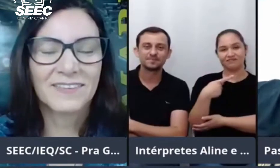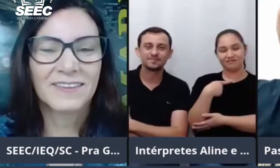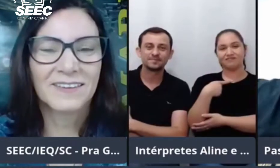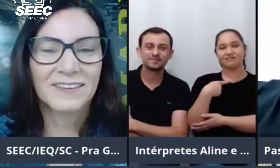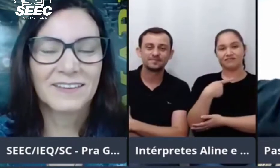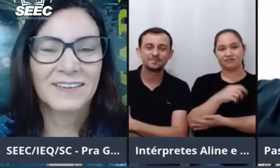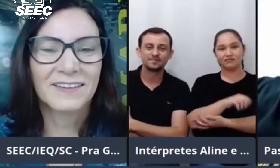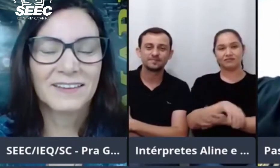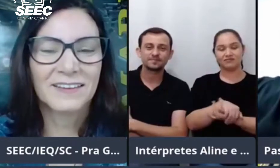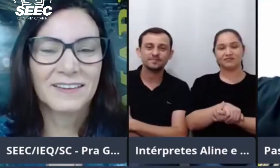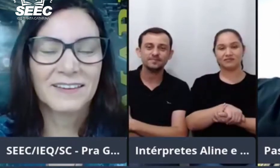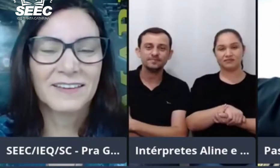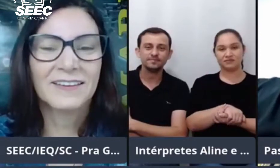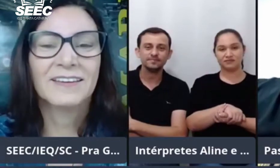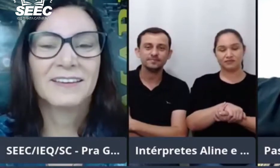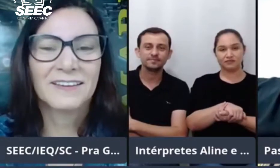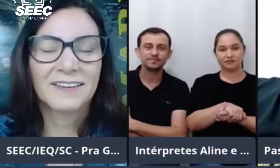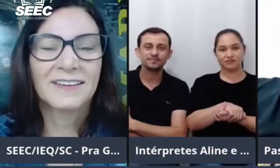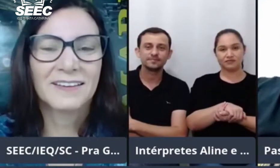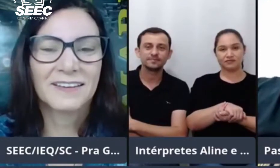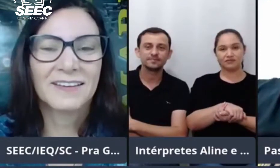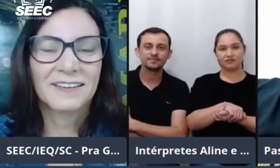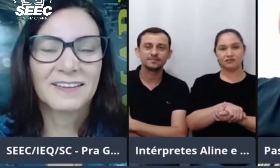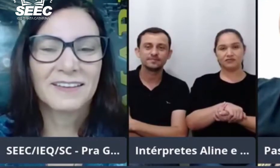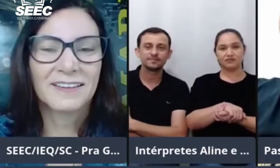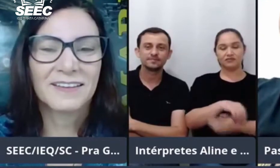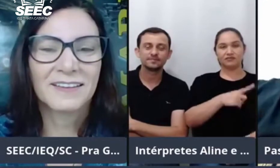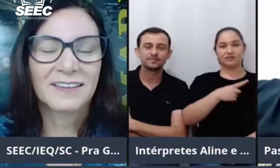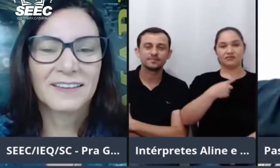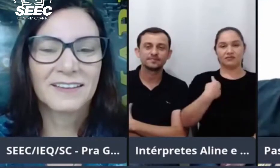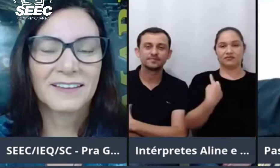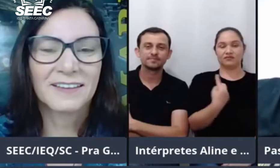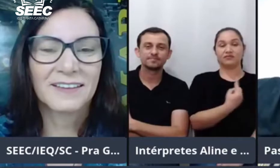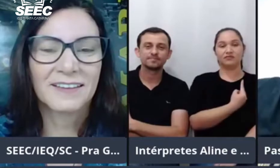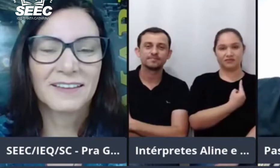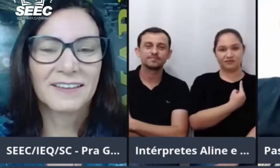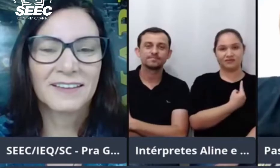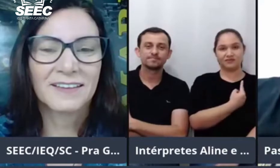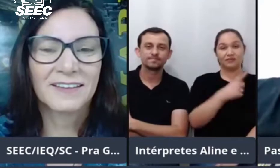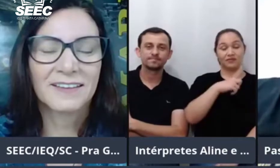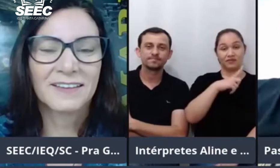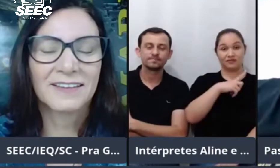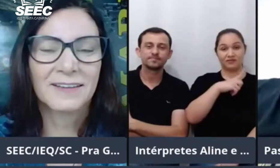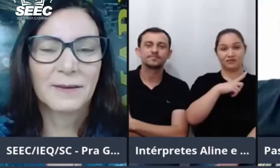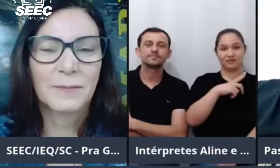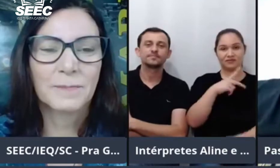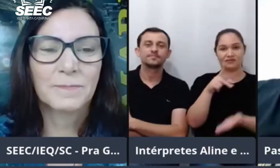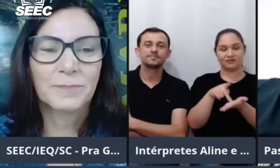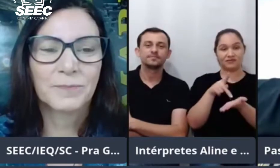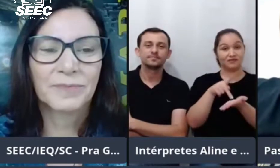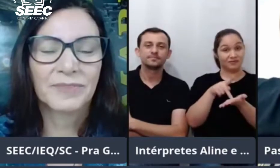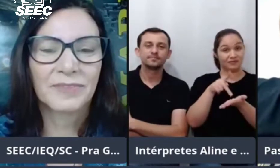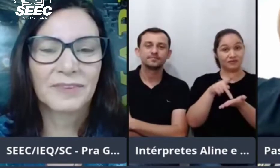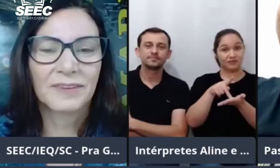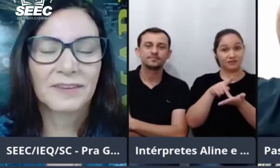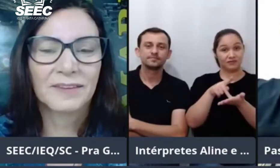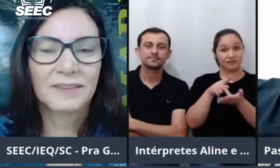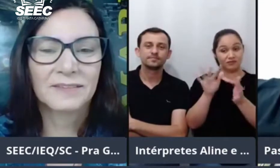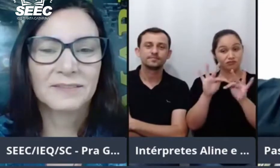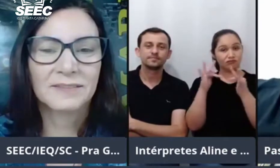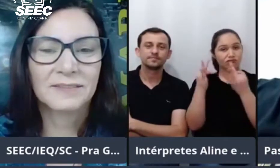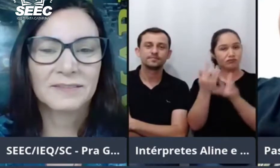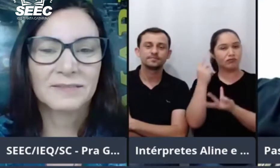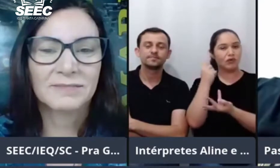usou com carinho, né, de investir, porque, infelizmente, existe uma realidade nas famílias dos surdos, que eles têm